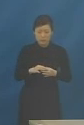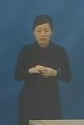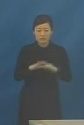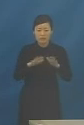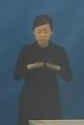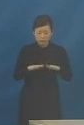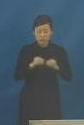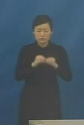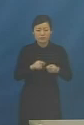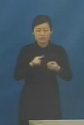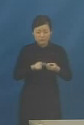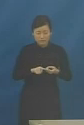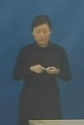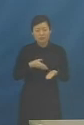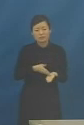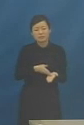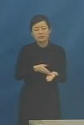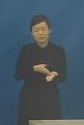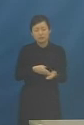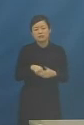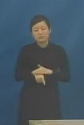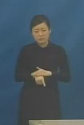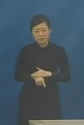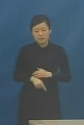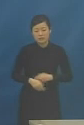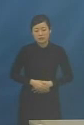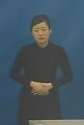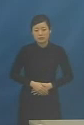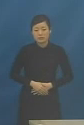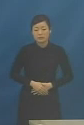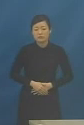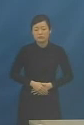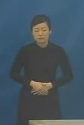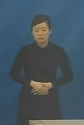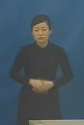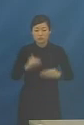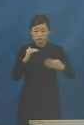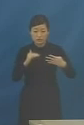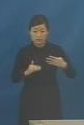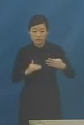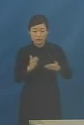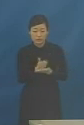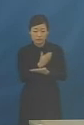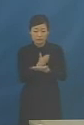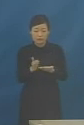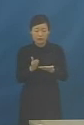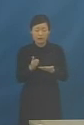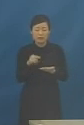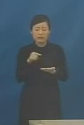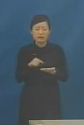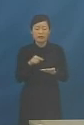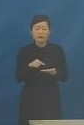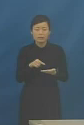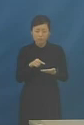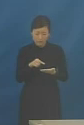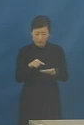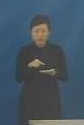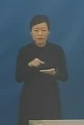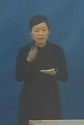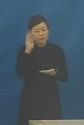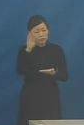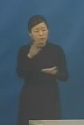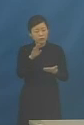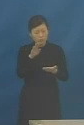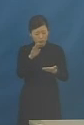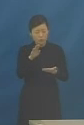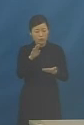話をさせていただいたところでありますこのこのステージ判断の議論というのはから出てくると思うんですがまあこれについてはまあ